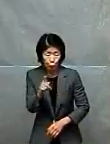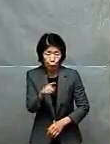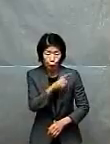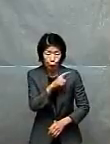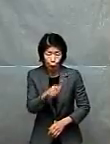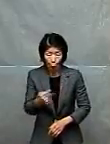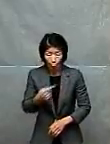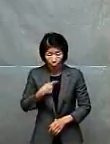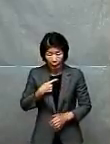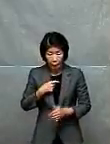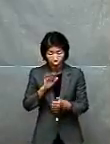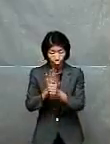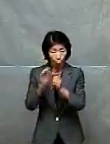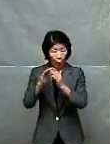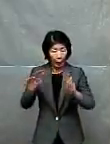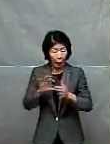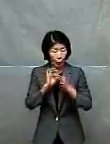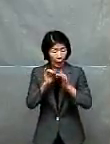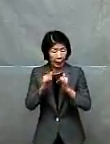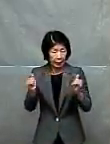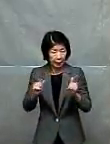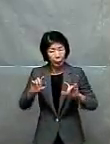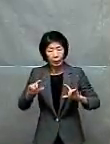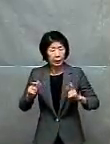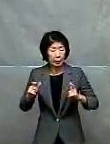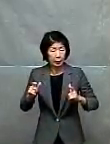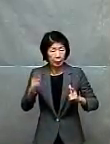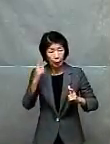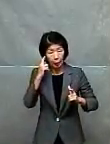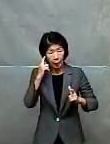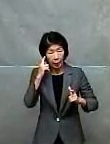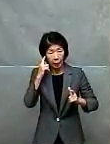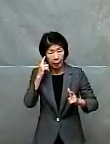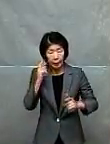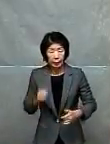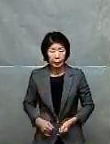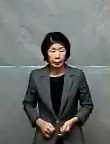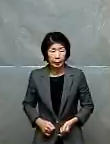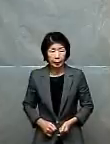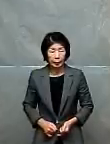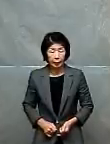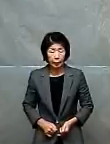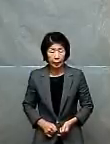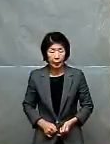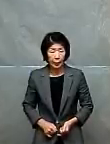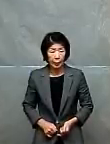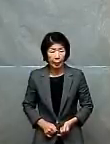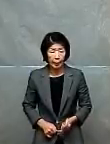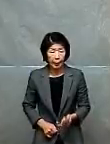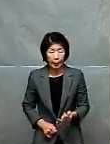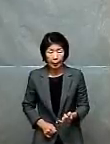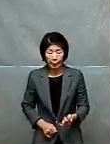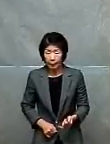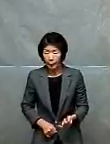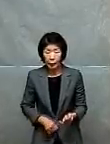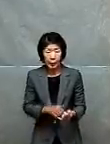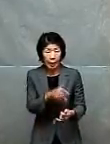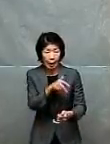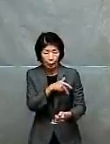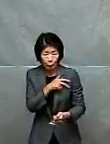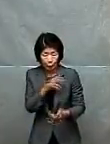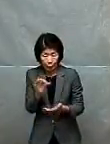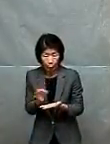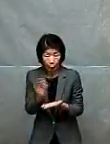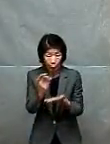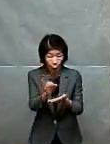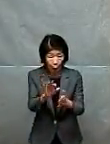後援会関係者ではないですね。 後援会関係者は知事には知らされてなかったということでよろしい。そのスタッフの方がまあお支払いした